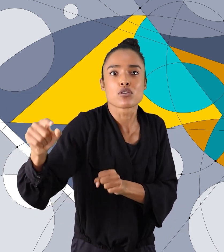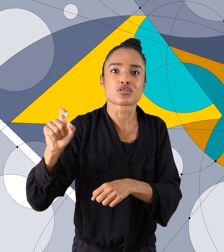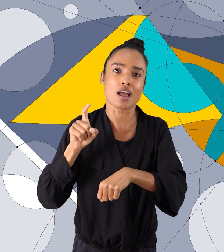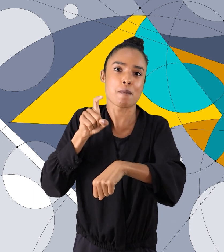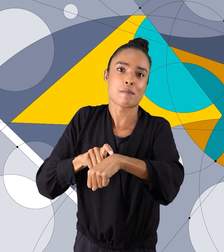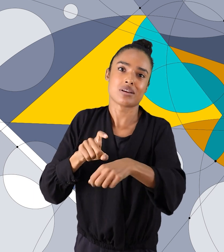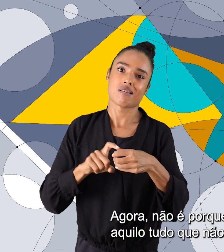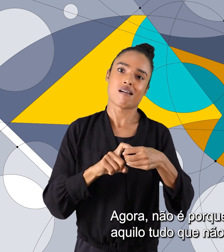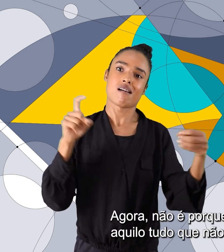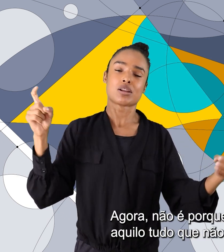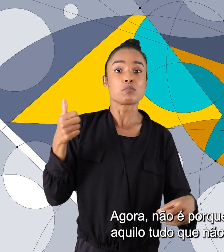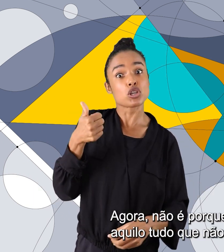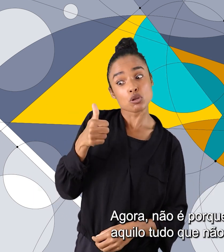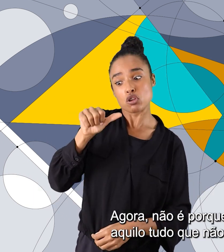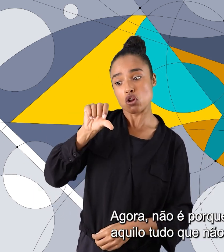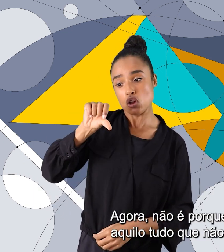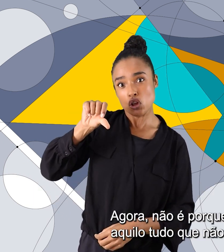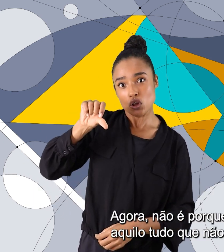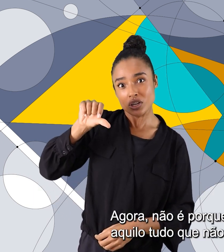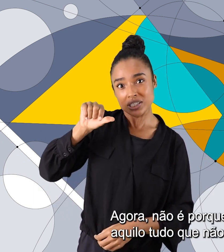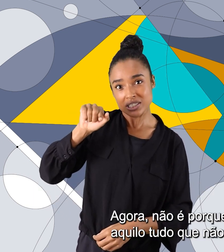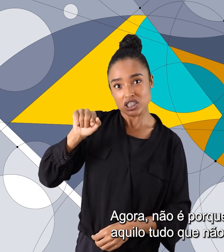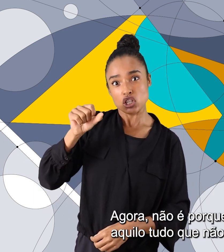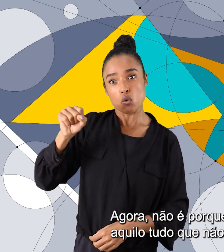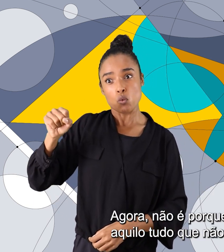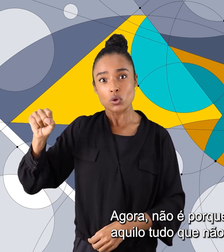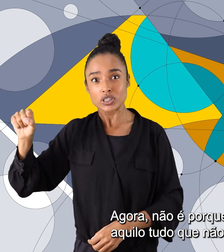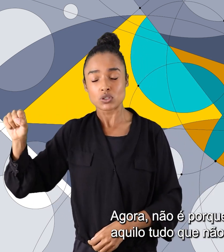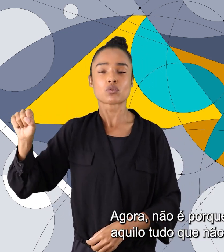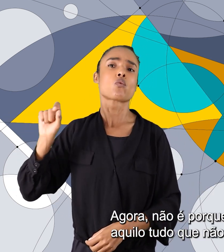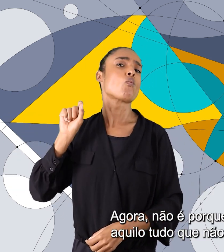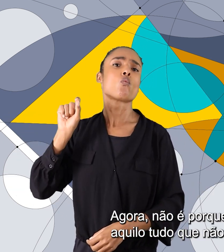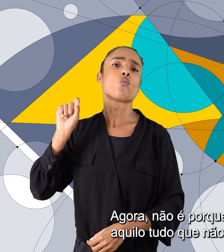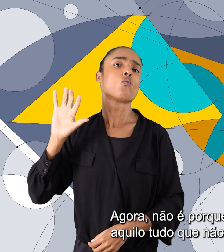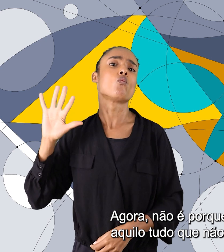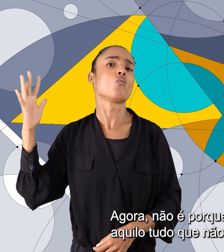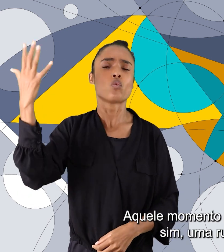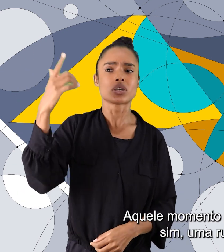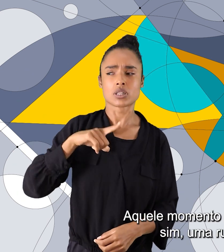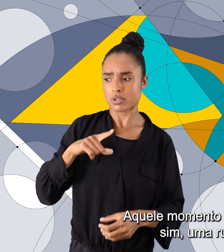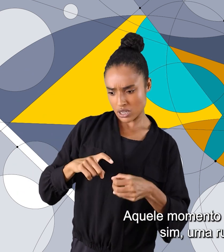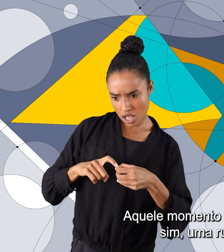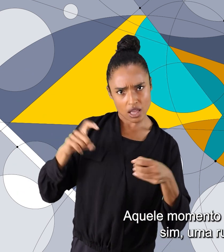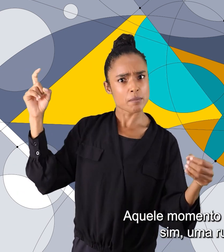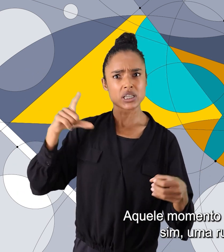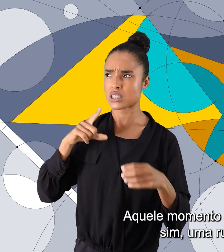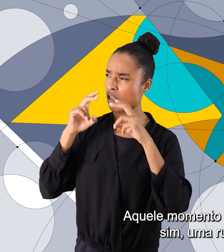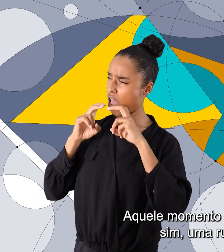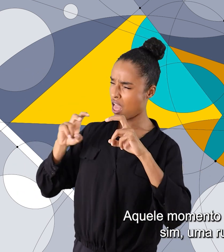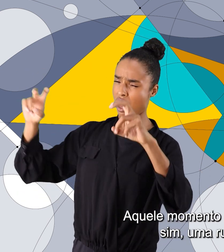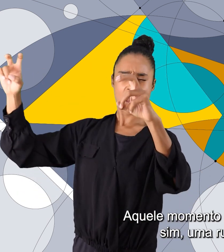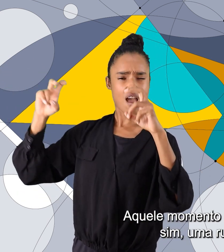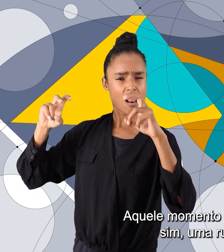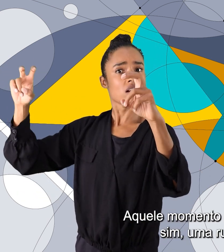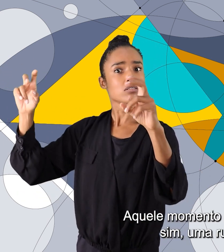1888. Agora, não é porque o grito não foi aquilo tudo que não foi importante. Aquele momento representou, sim,